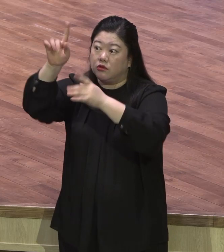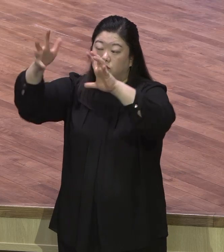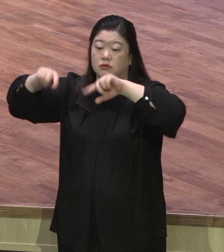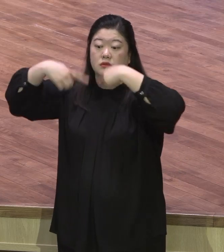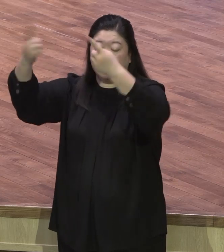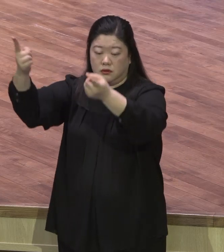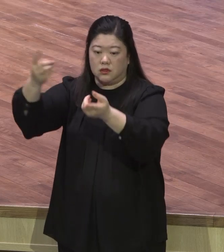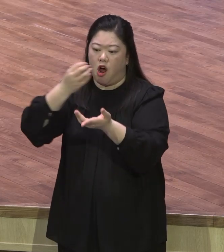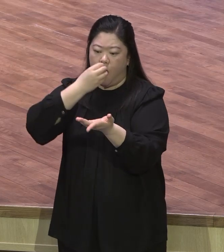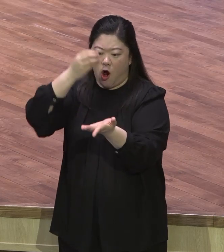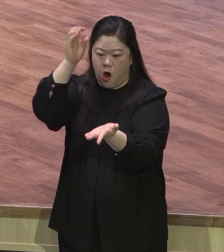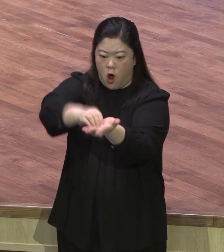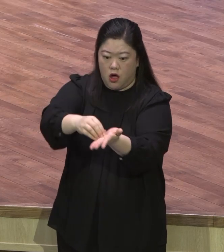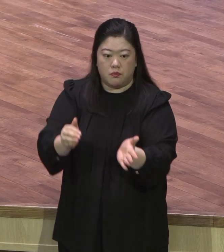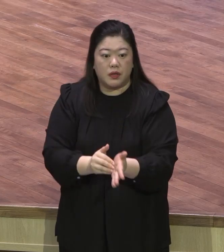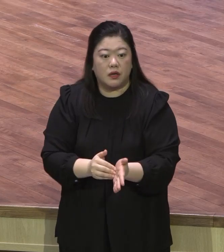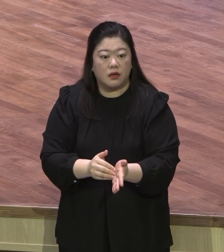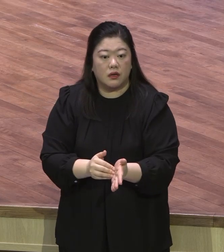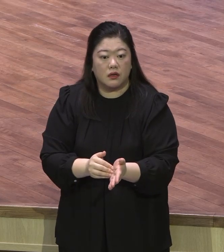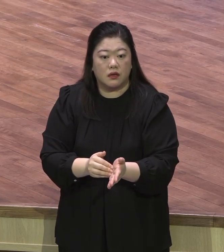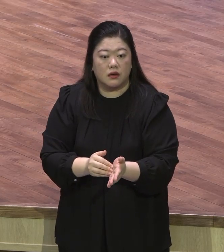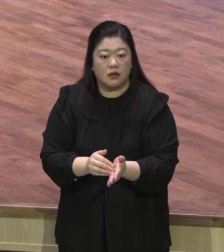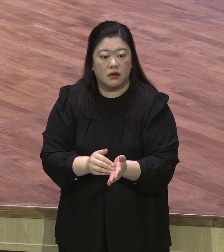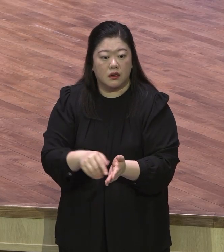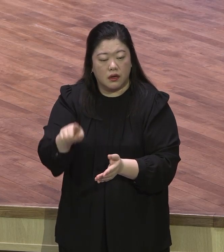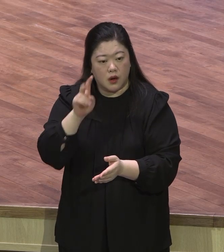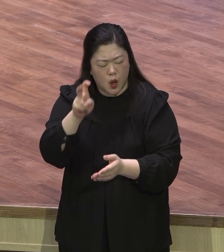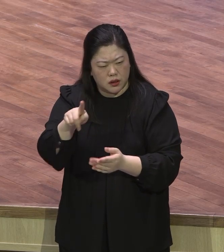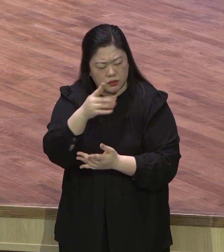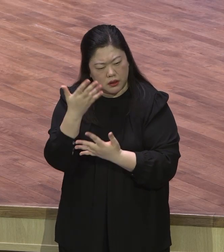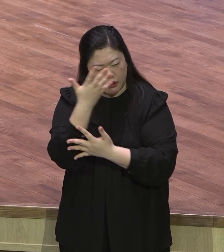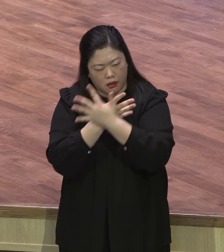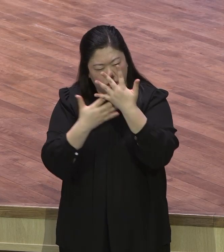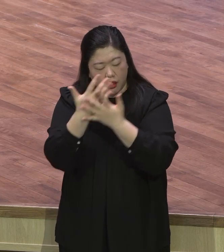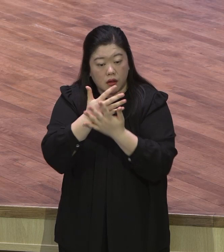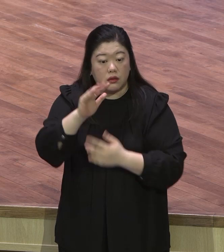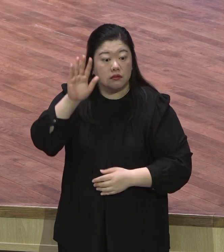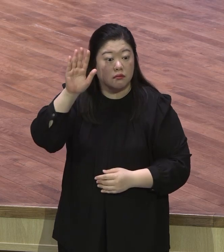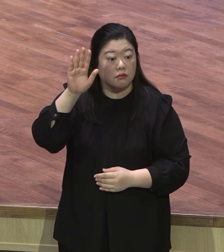아직도 헷갈리는 분을 손 들어봐. 내 교육자식이 팀 사기 시켜드릴게요.